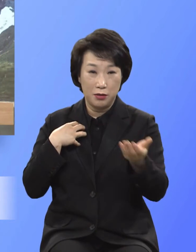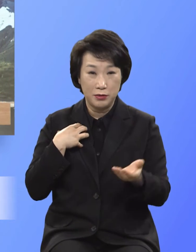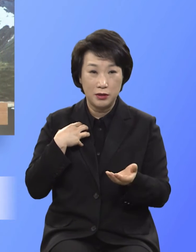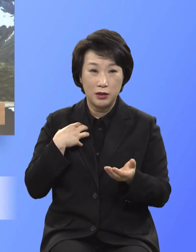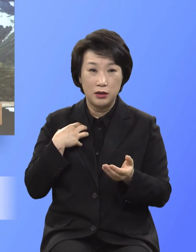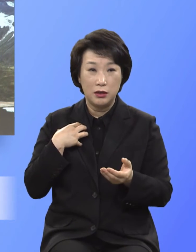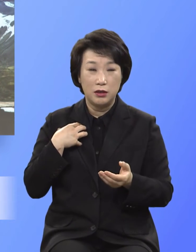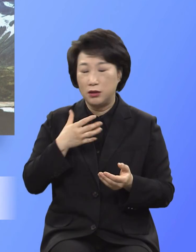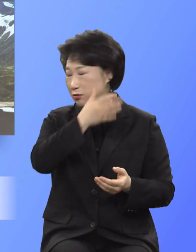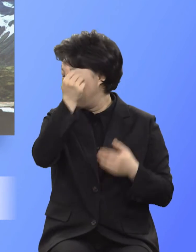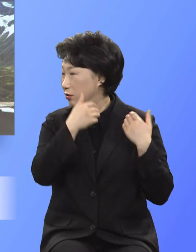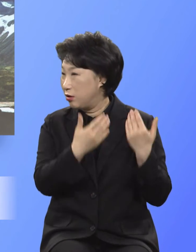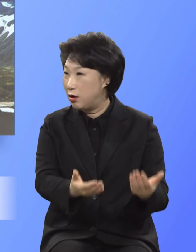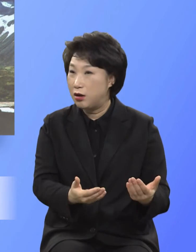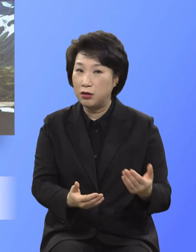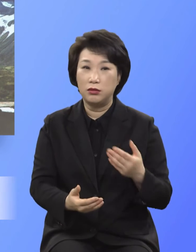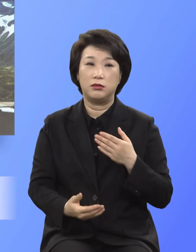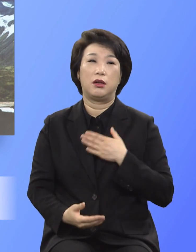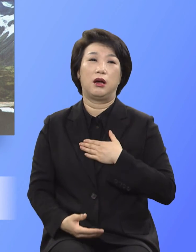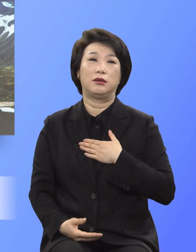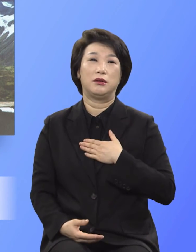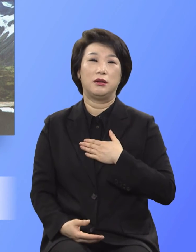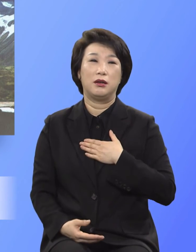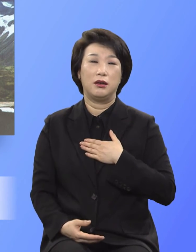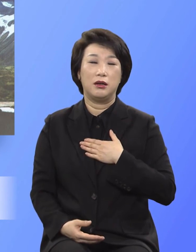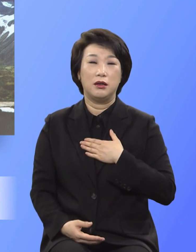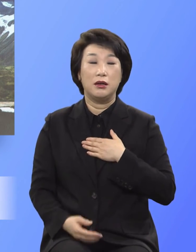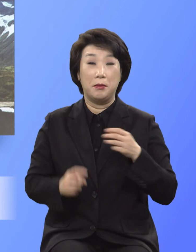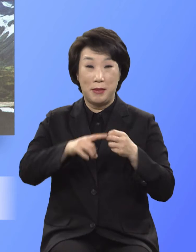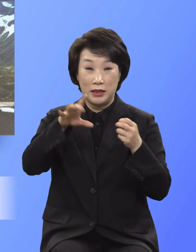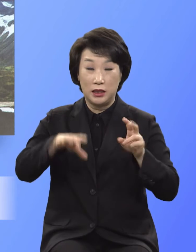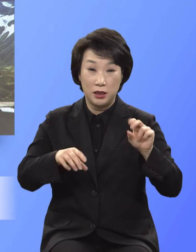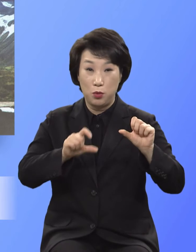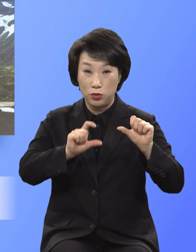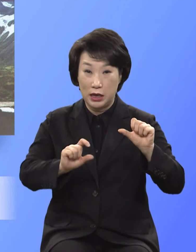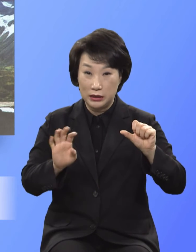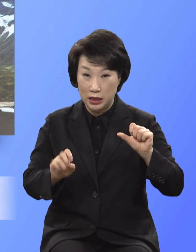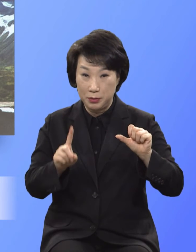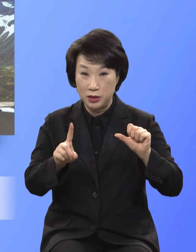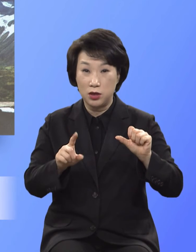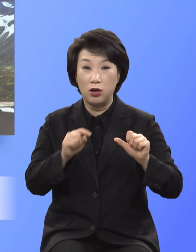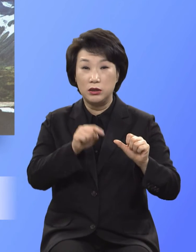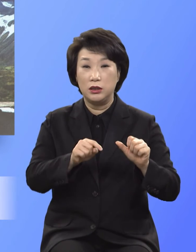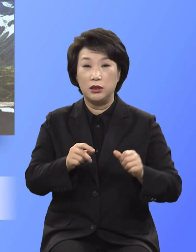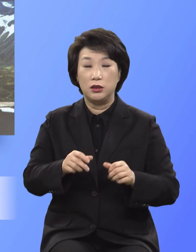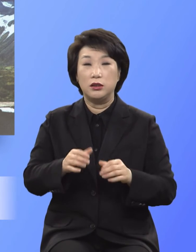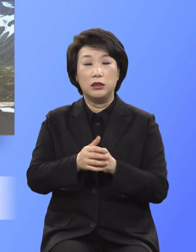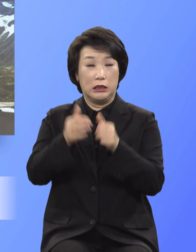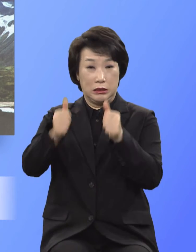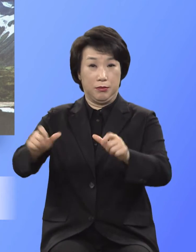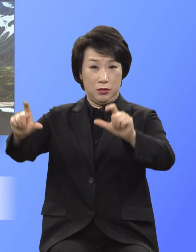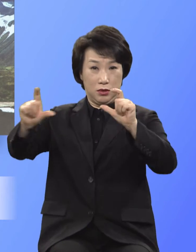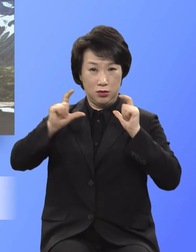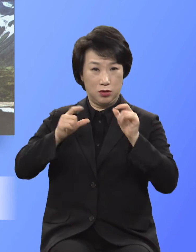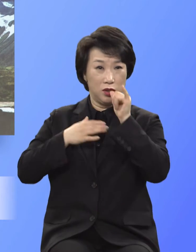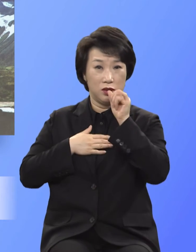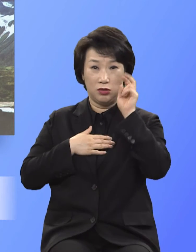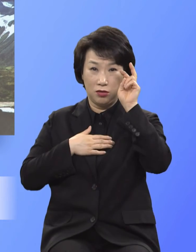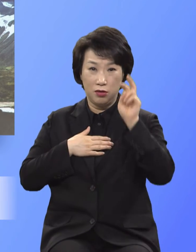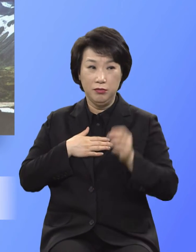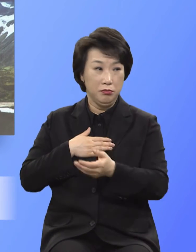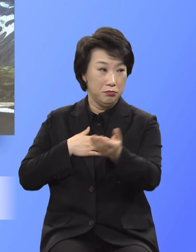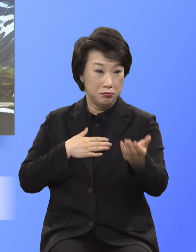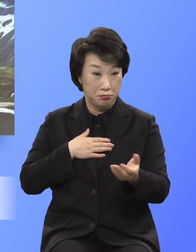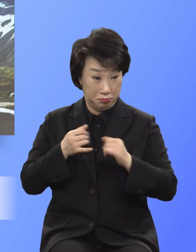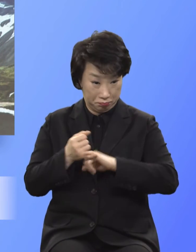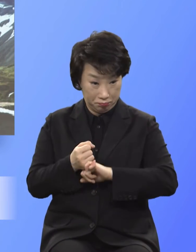찾지 아니하는 날에는 당신에게 마태복음 25장 41절에 준하는 심판이